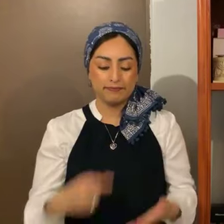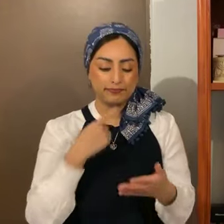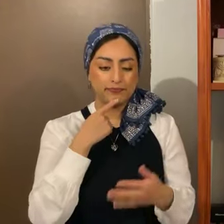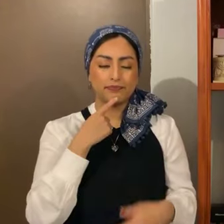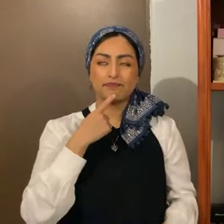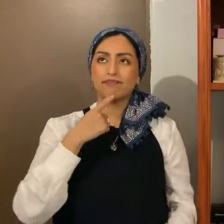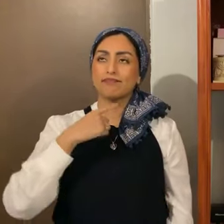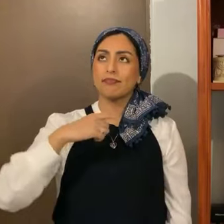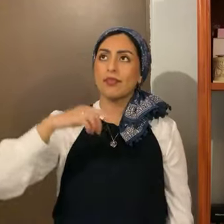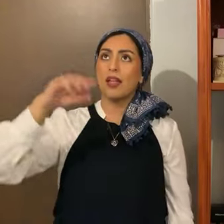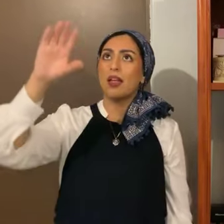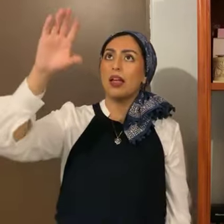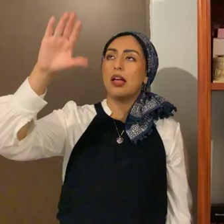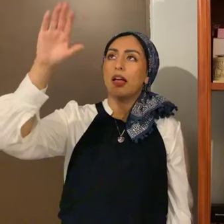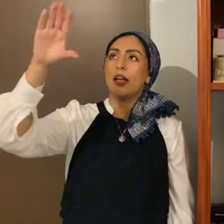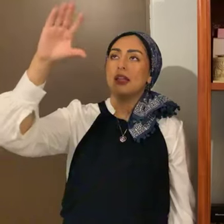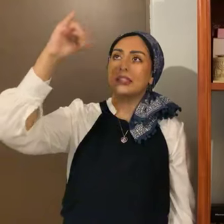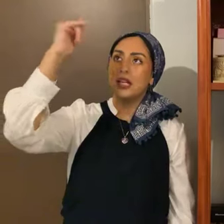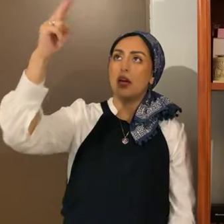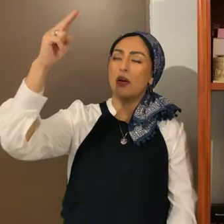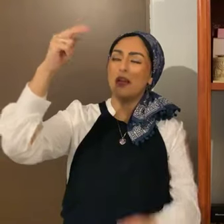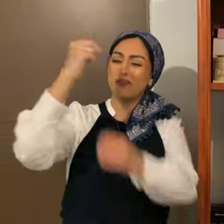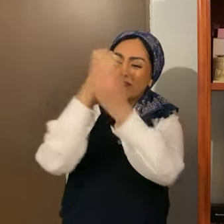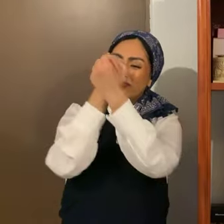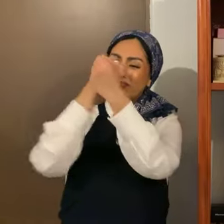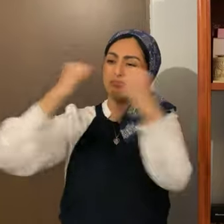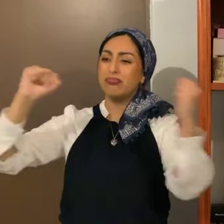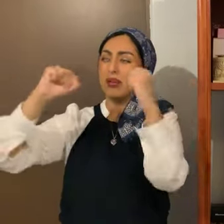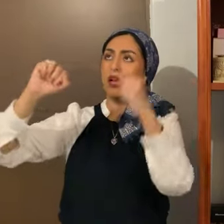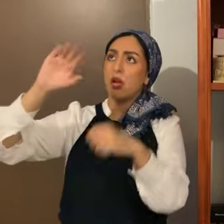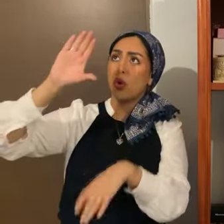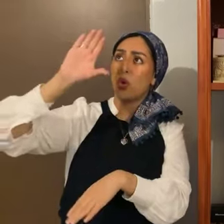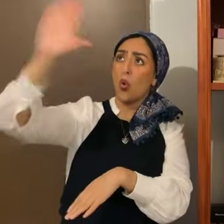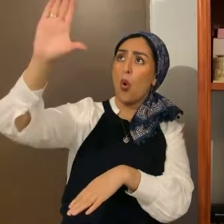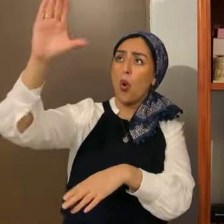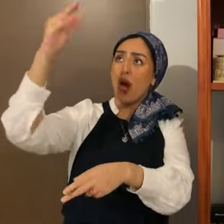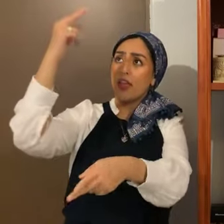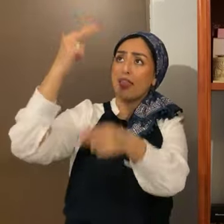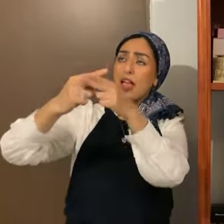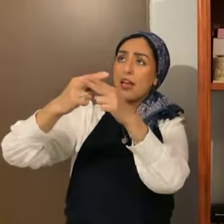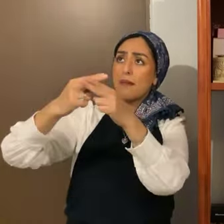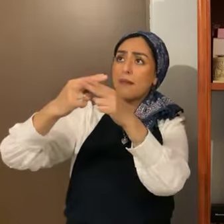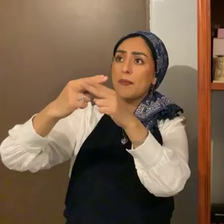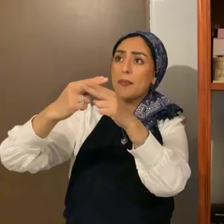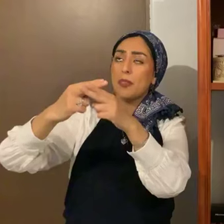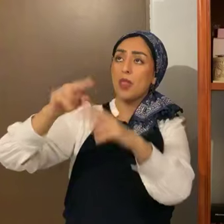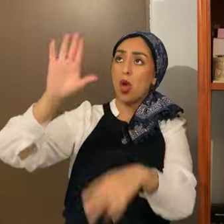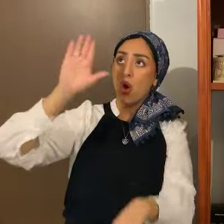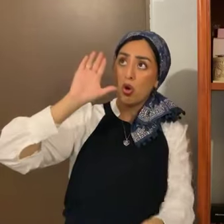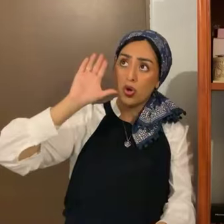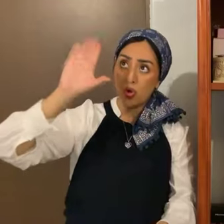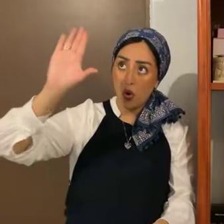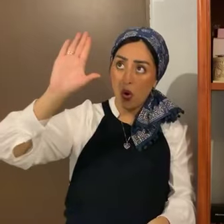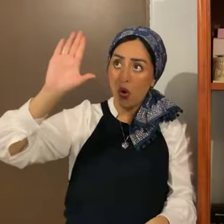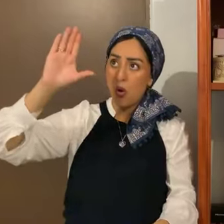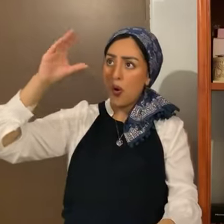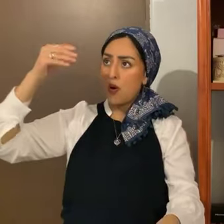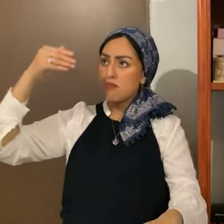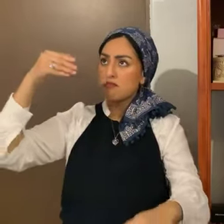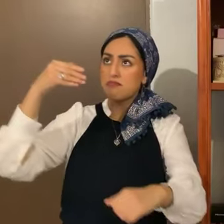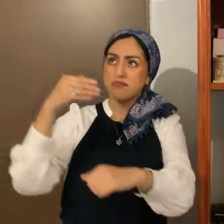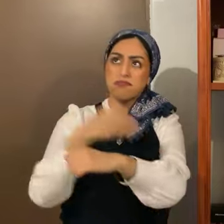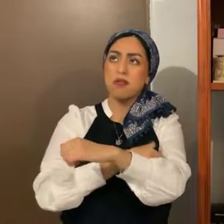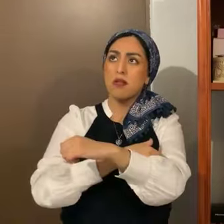Oh Yahweh, sálvame por tu nombre, ¿te das cuenta? Y con tu poder